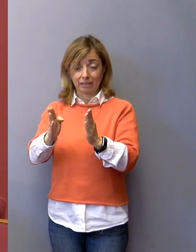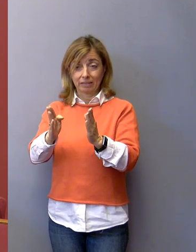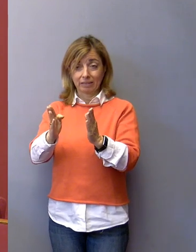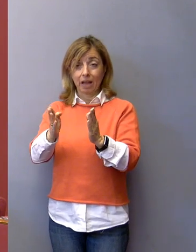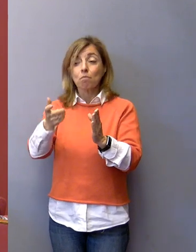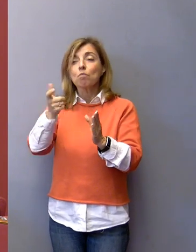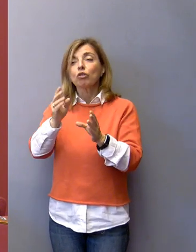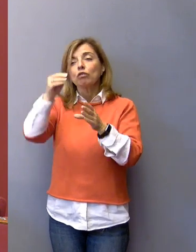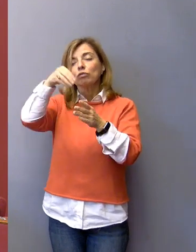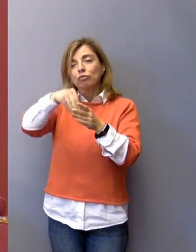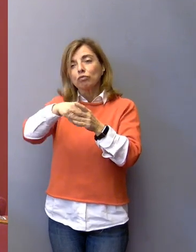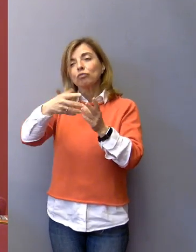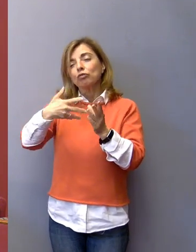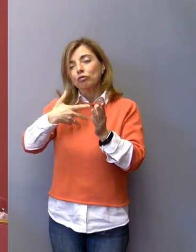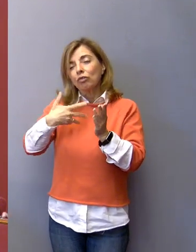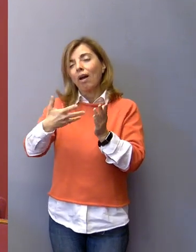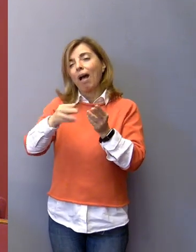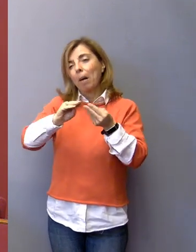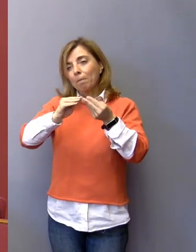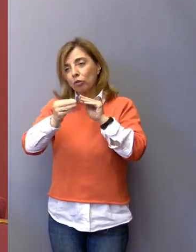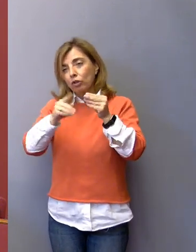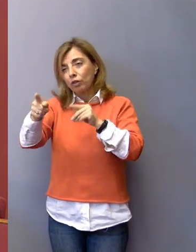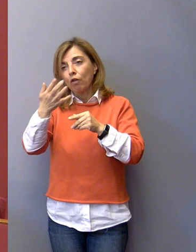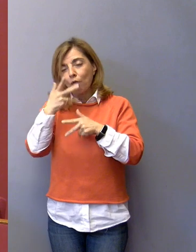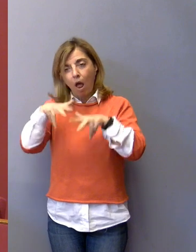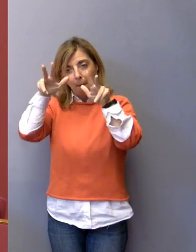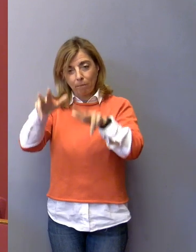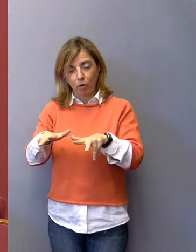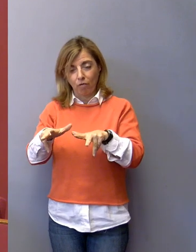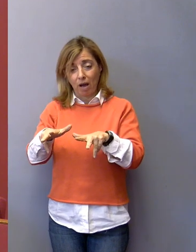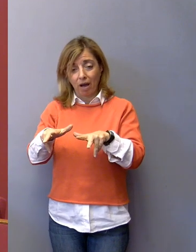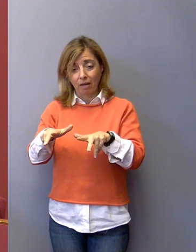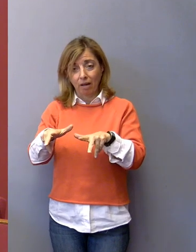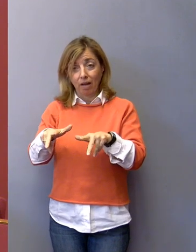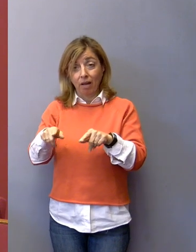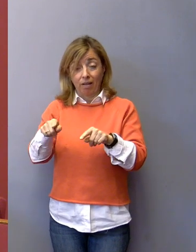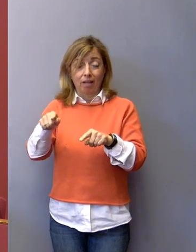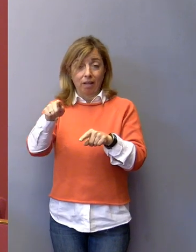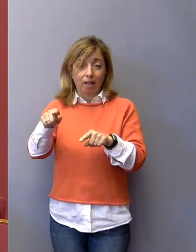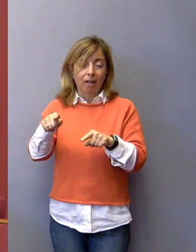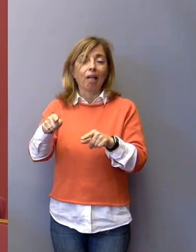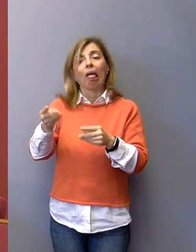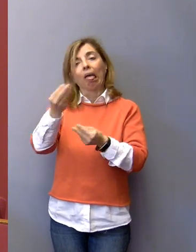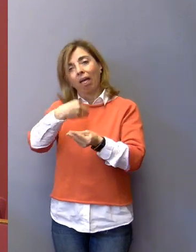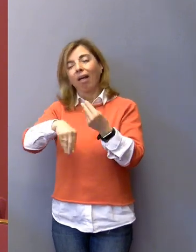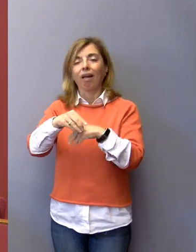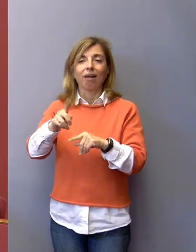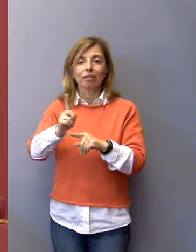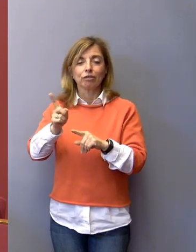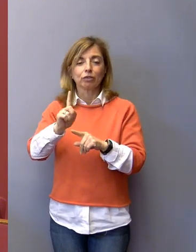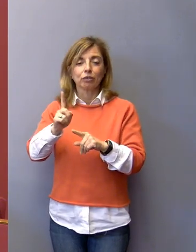apportare questo nocciolo non non ci sono più concesse semplicemente perché significa andare